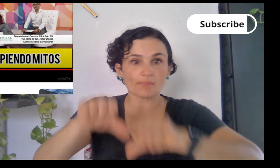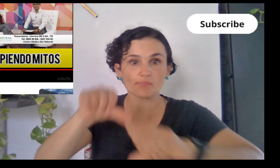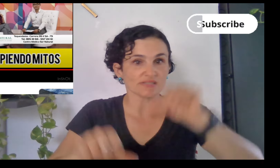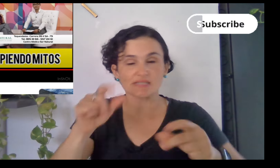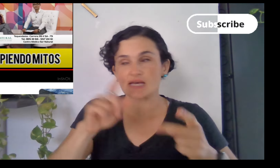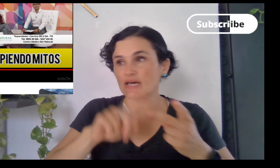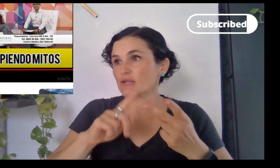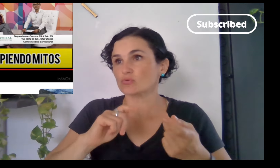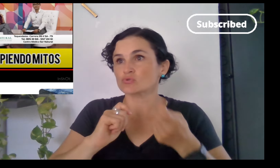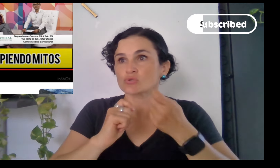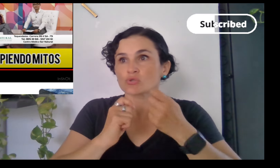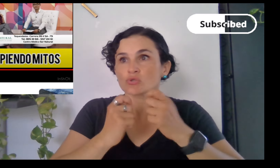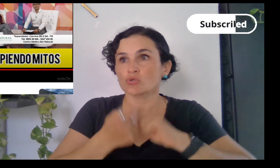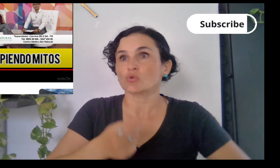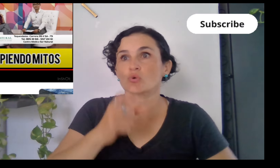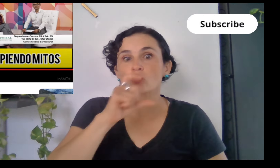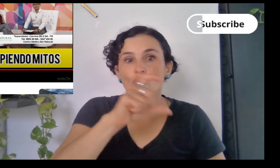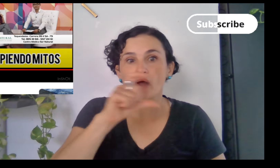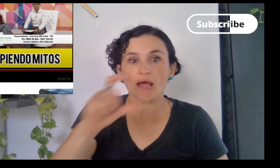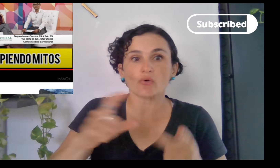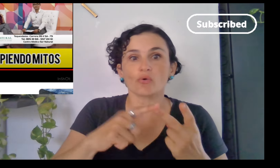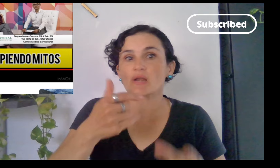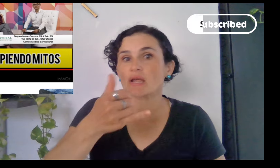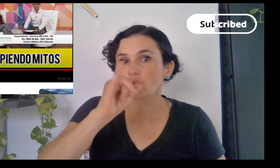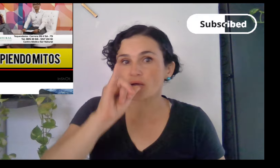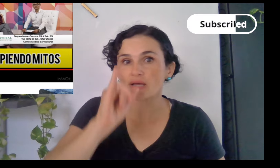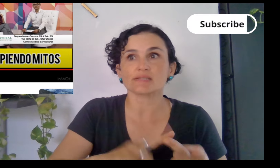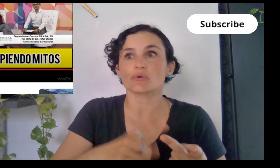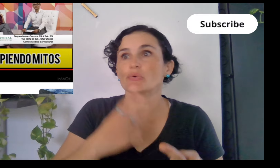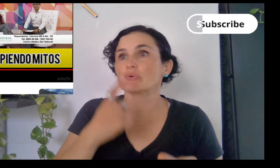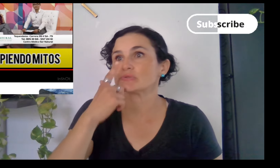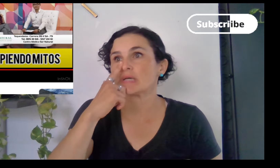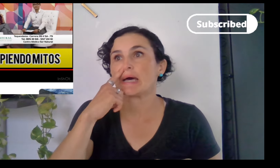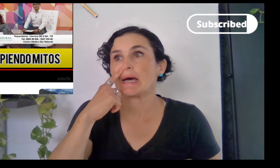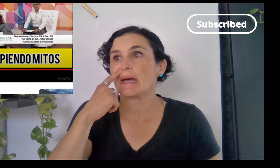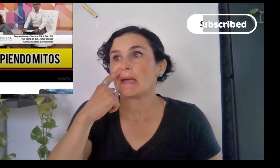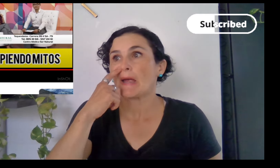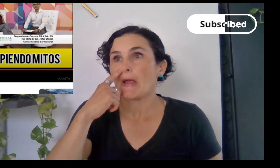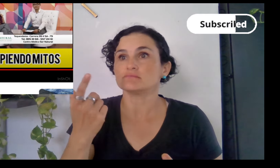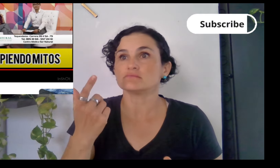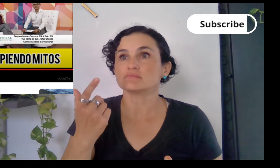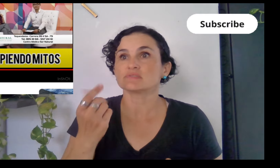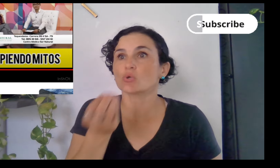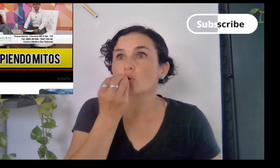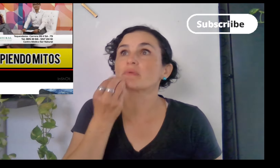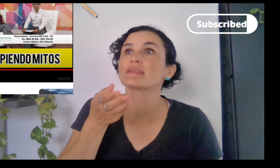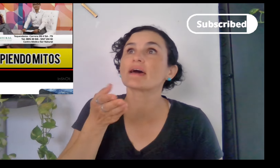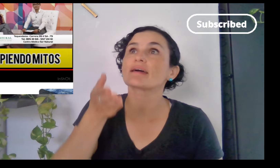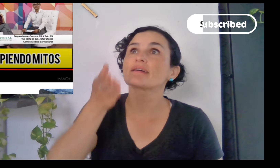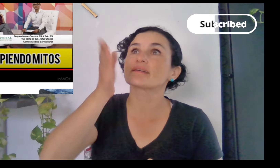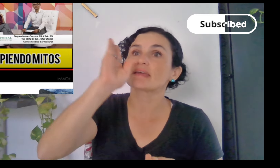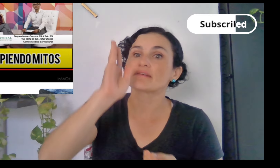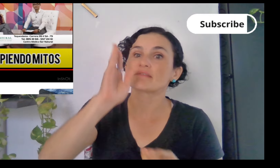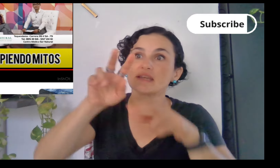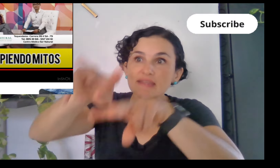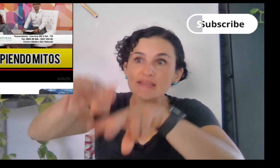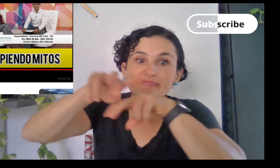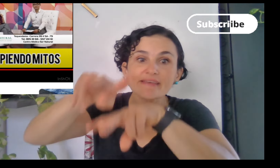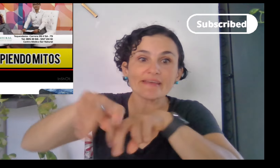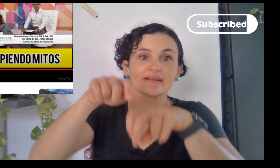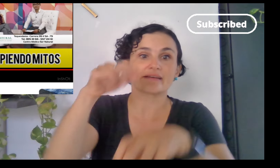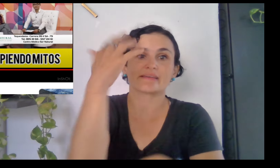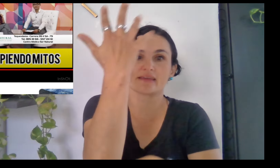ultraprocesados, no Coca-Cola, no gaseosa, sino comida que viene de la tierra, que